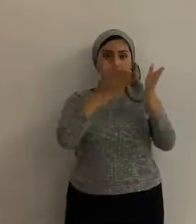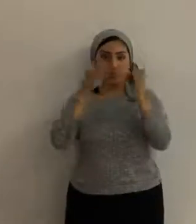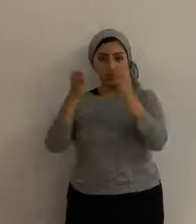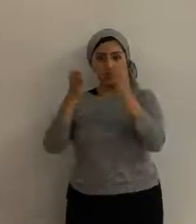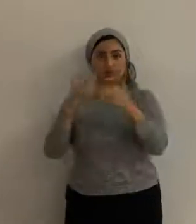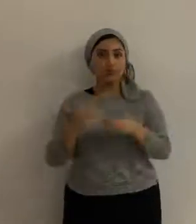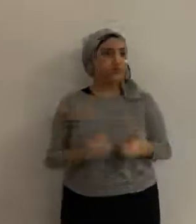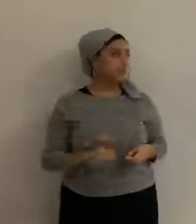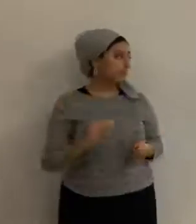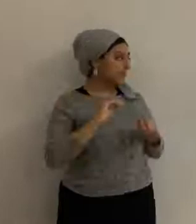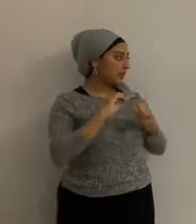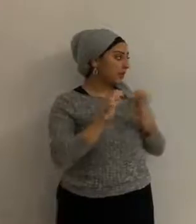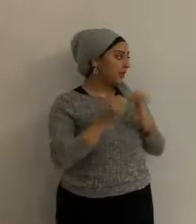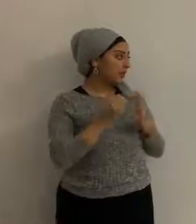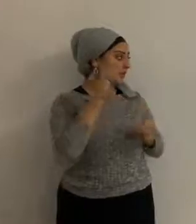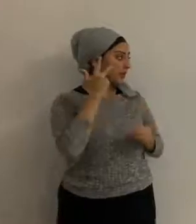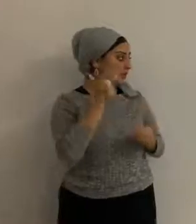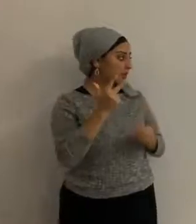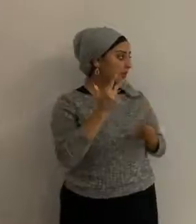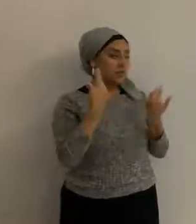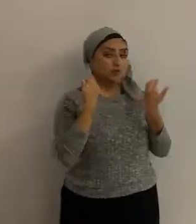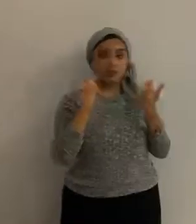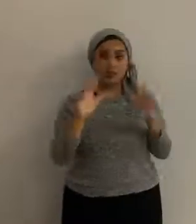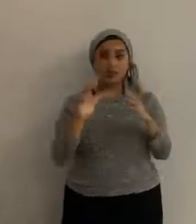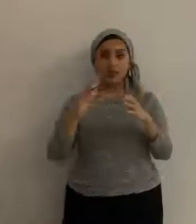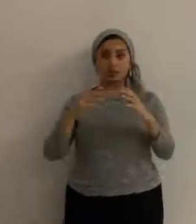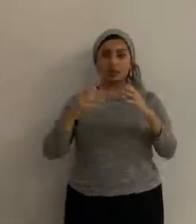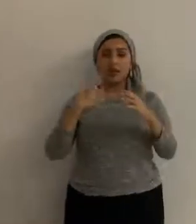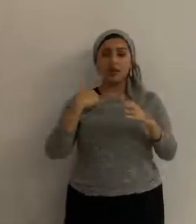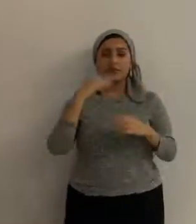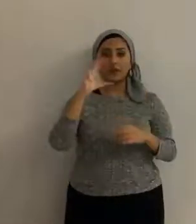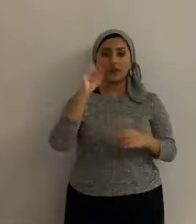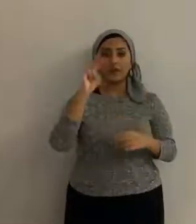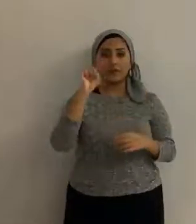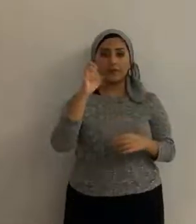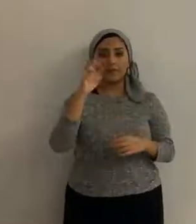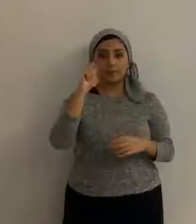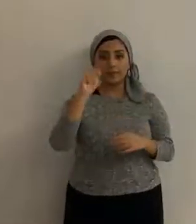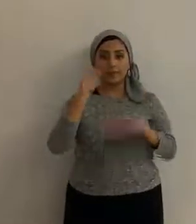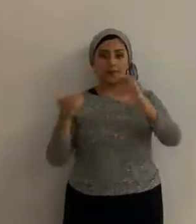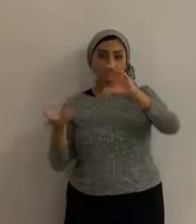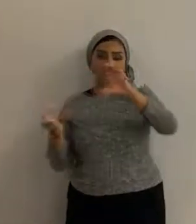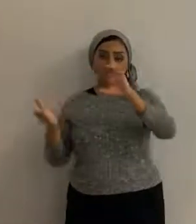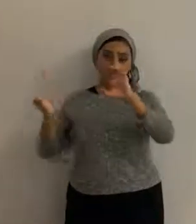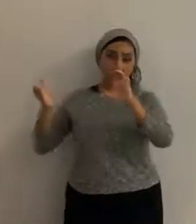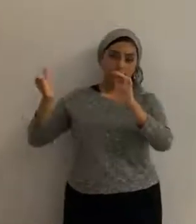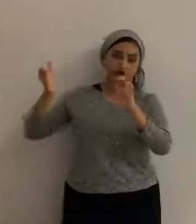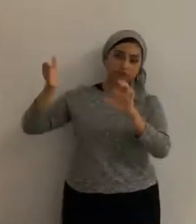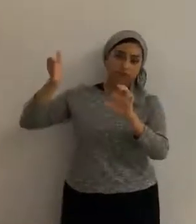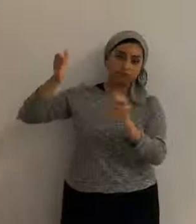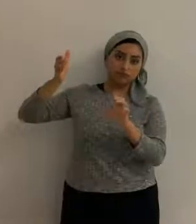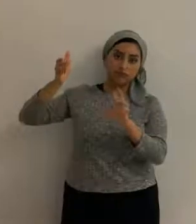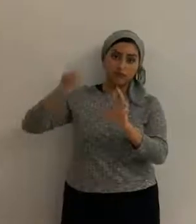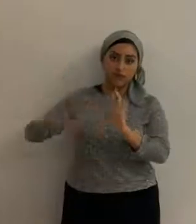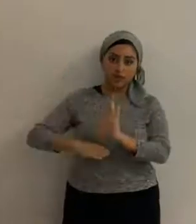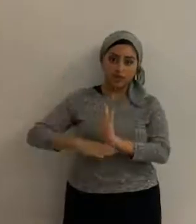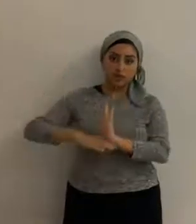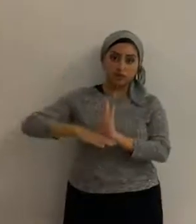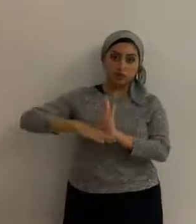En el número 3 se vació el concreto u hormigón. Aquí se va llenando, todavía se alcanza a ver parte